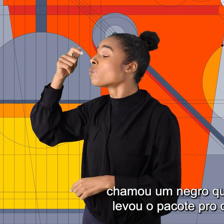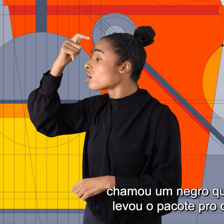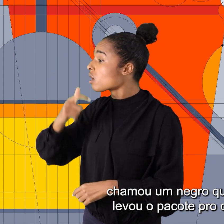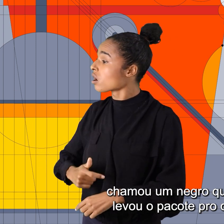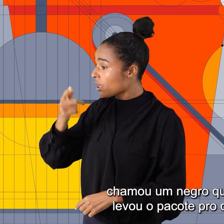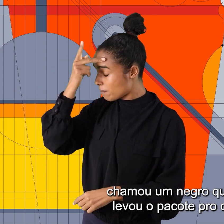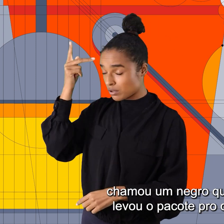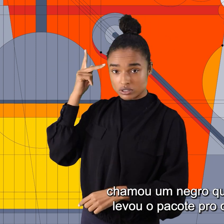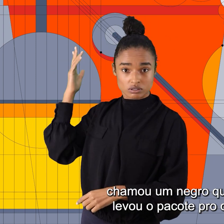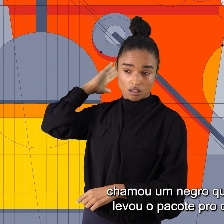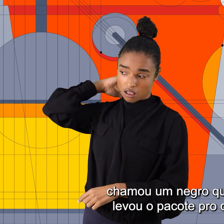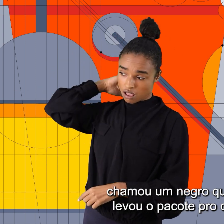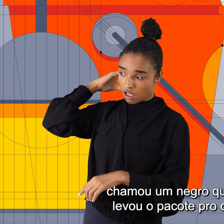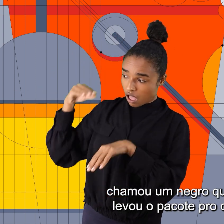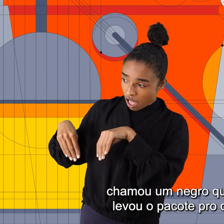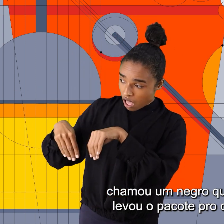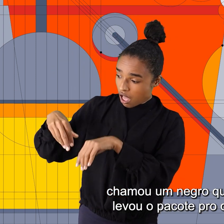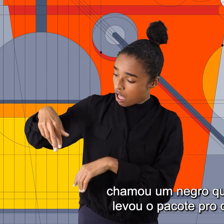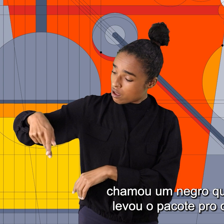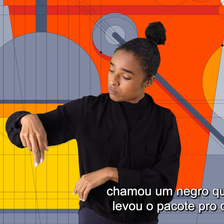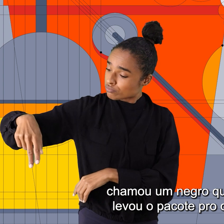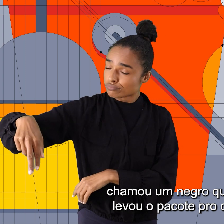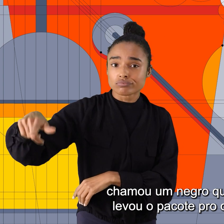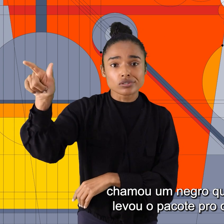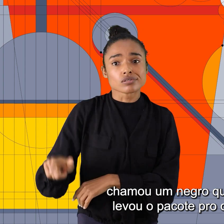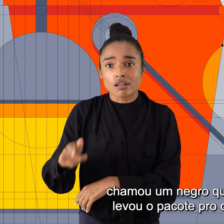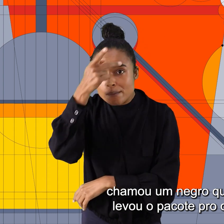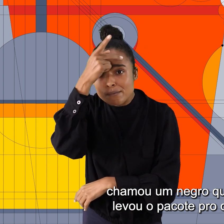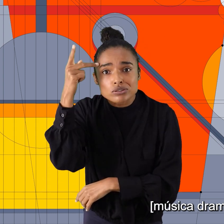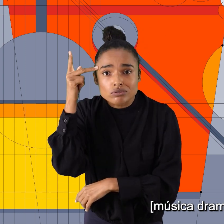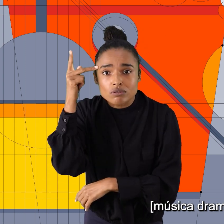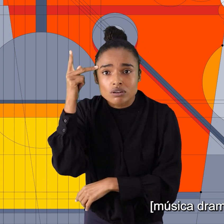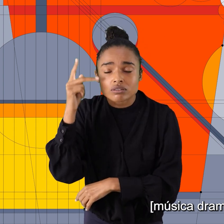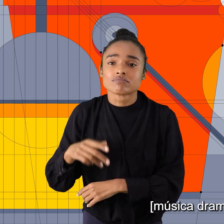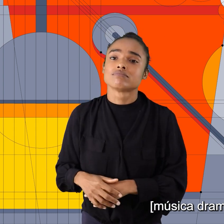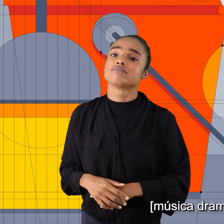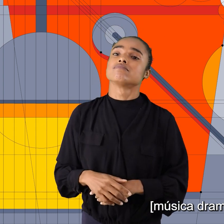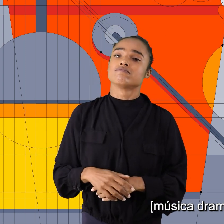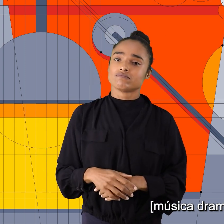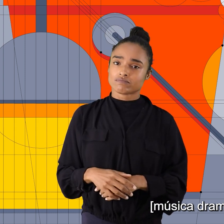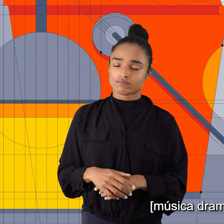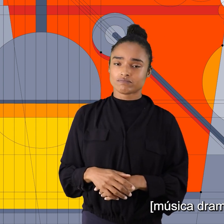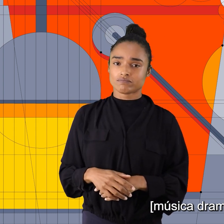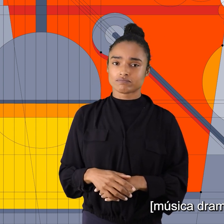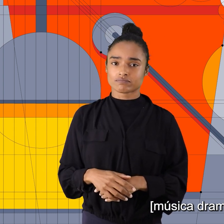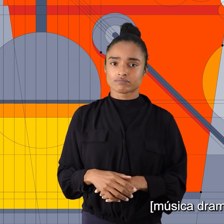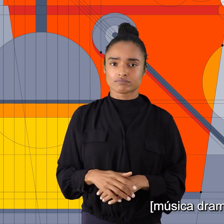um negro que, atrás dele, levou o pacote para o destinatário.